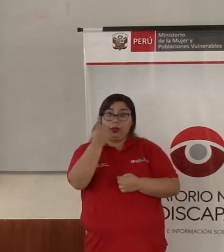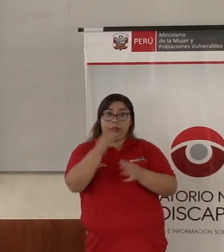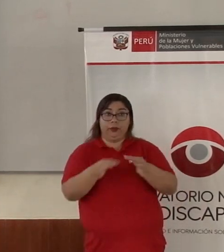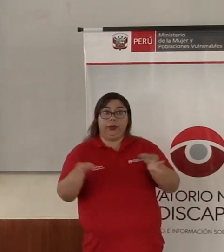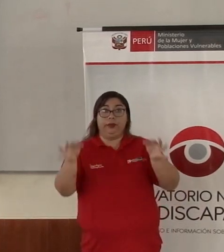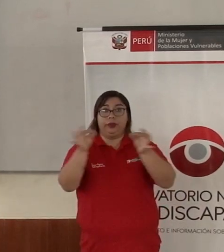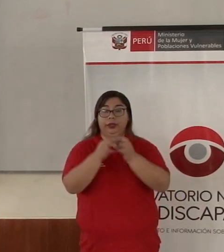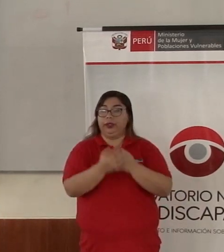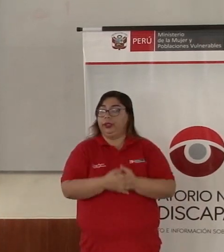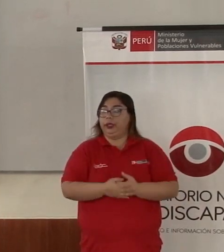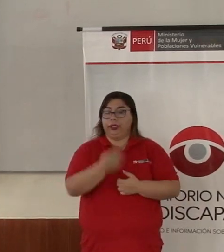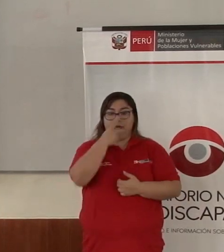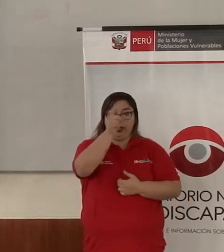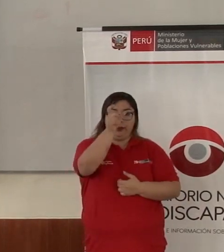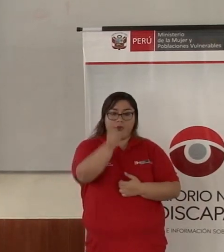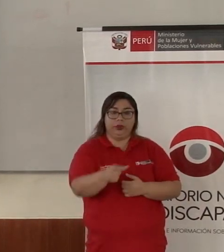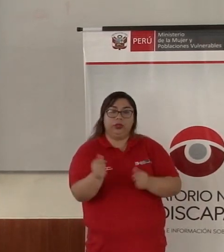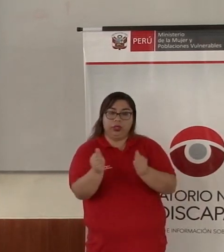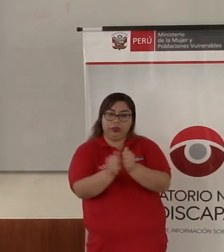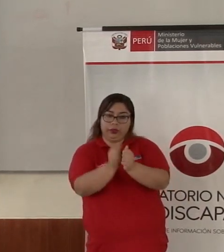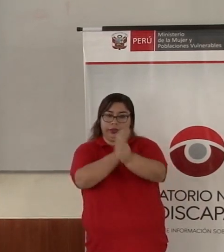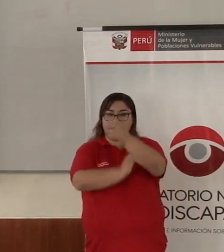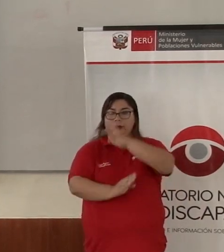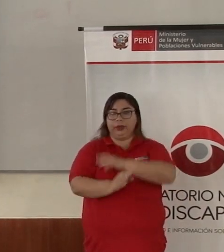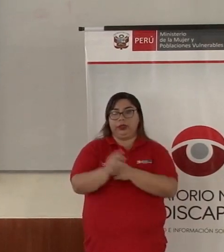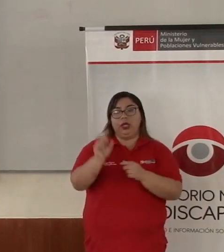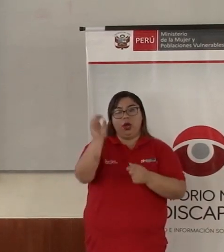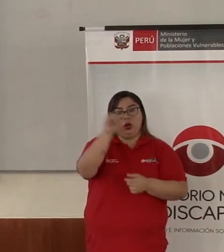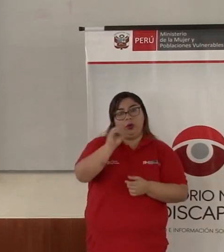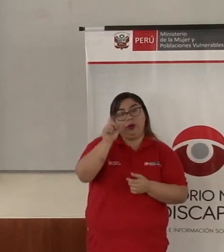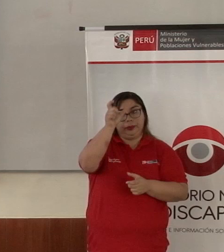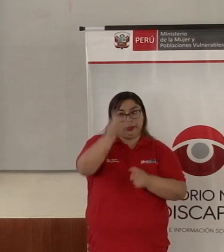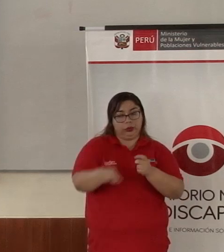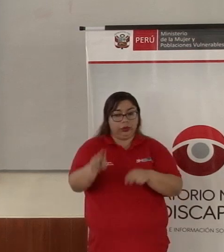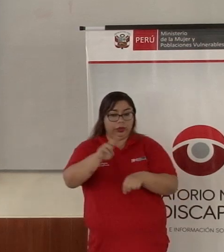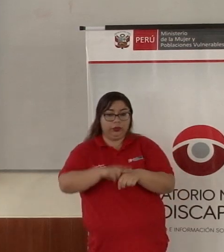básicamente la persona con o sin discapacidad es persona.